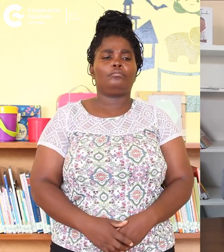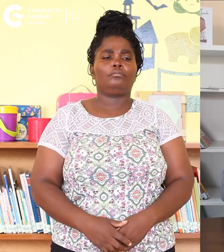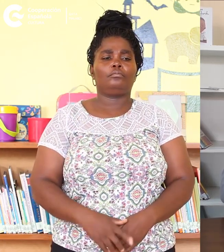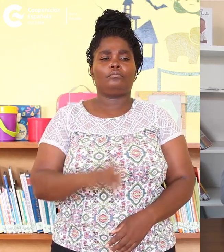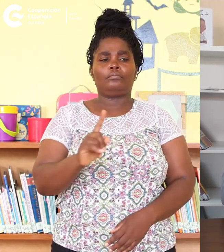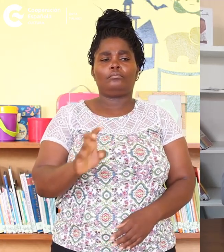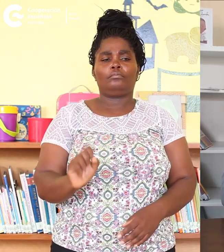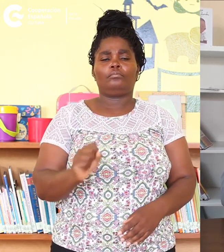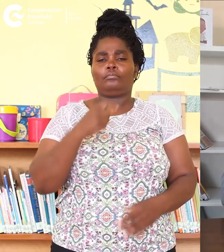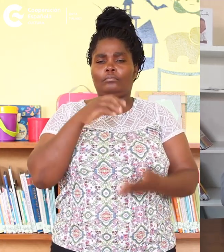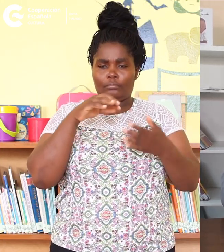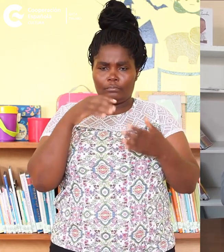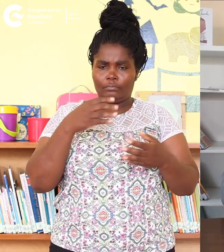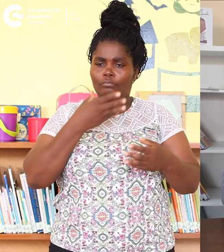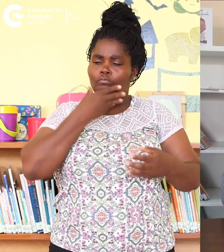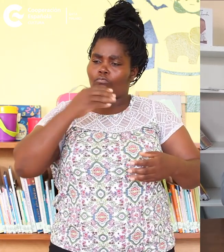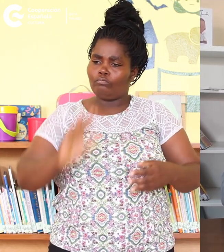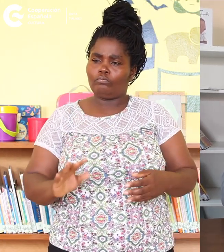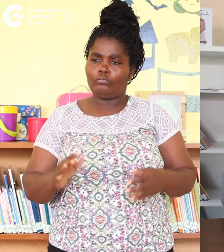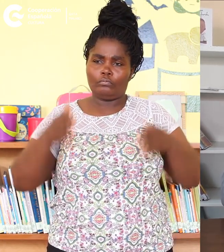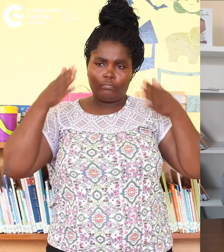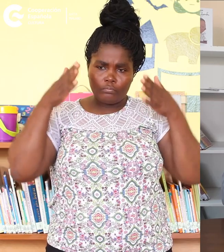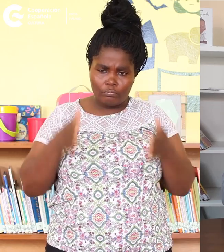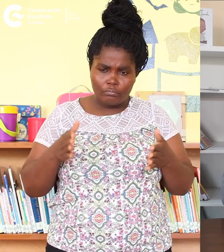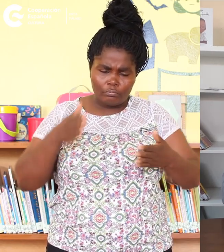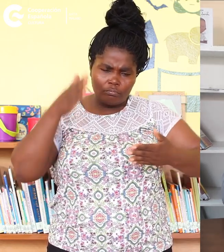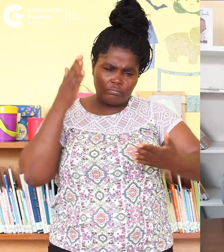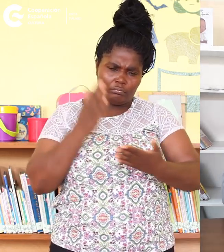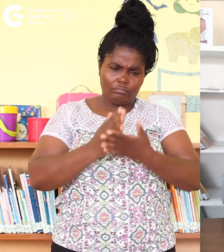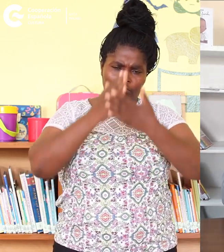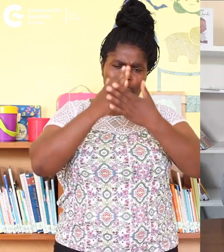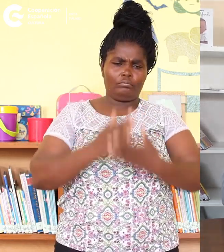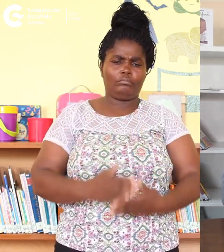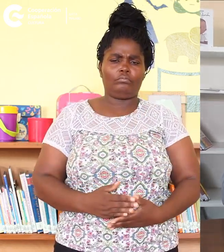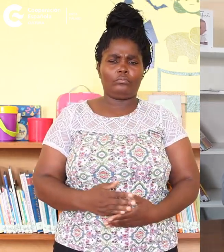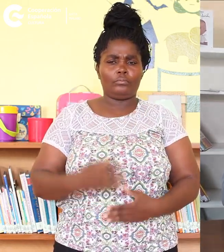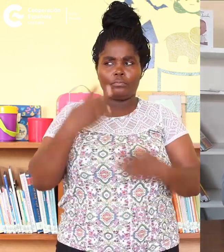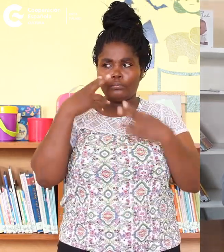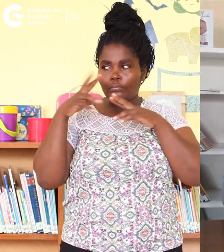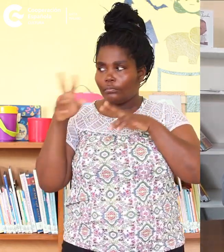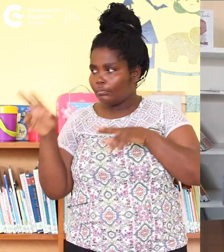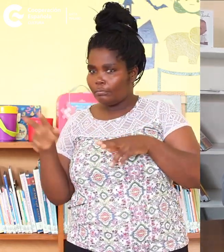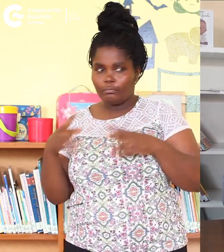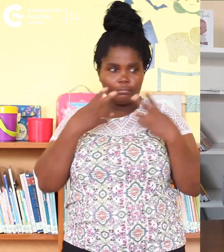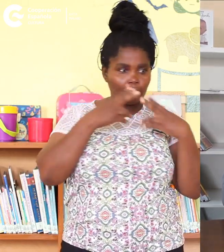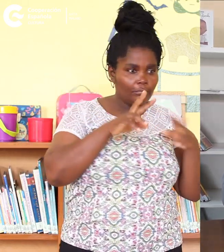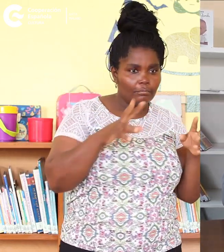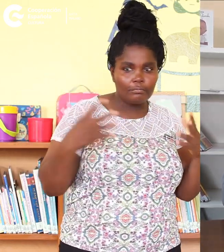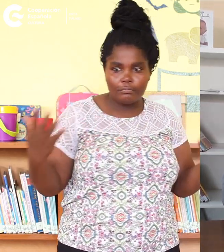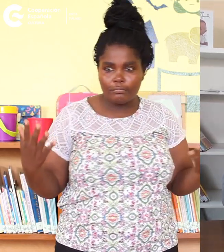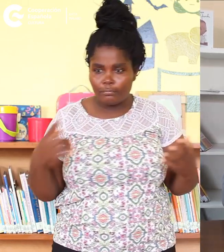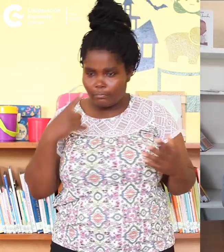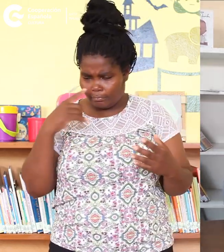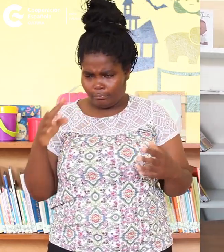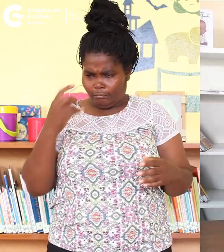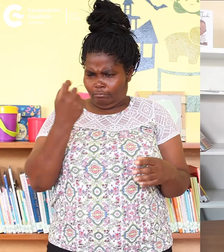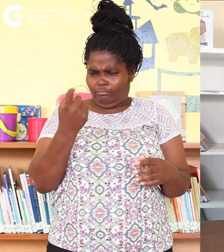Los niños de la clase se han quedado parados. Se miran unos a otros sin decir